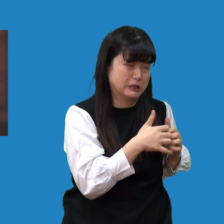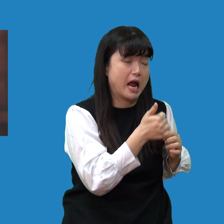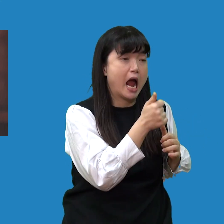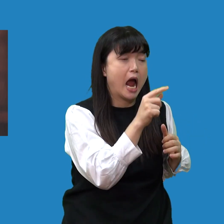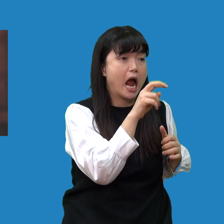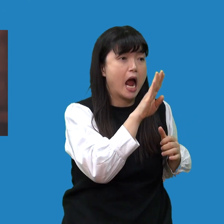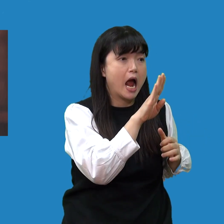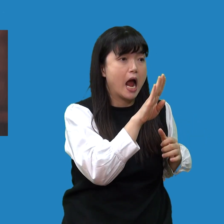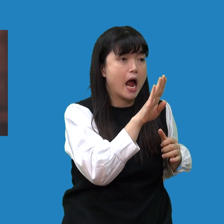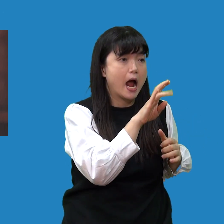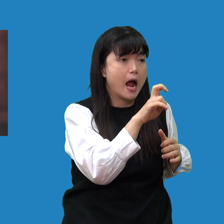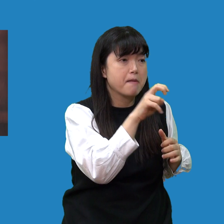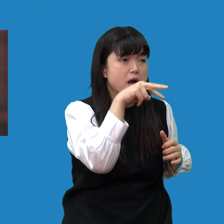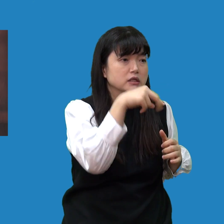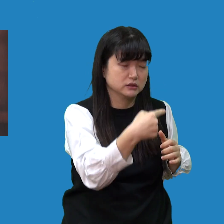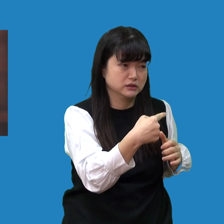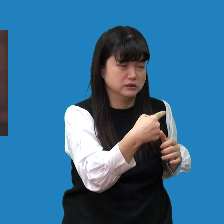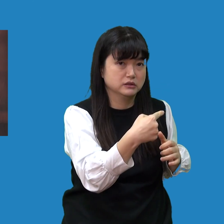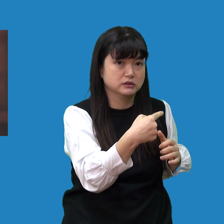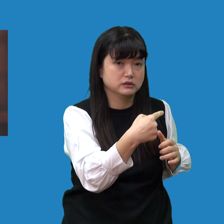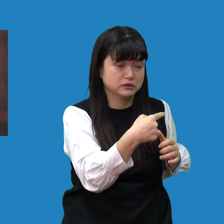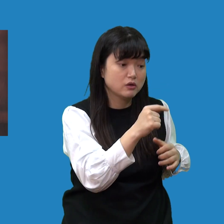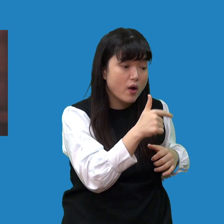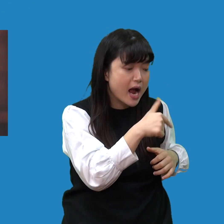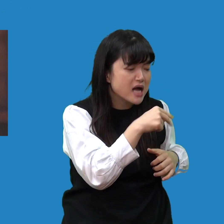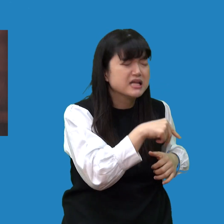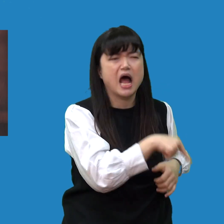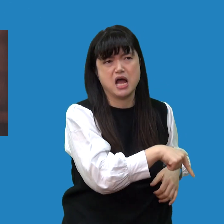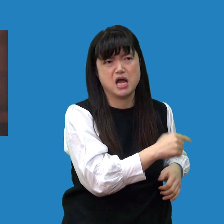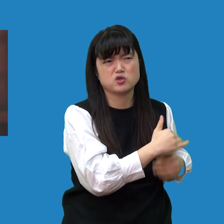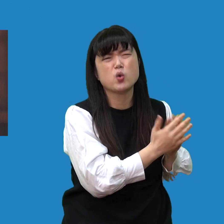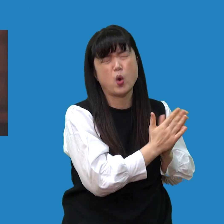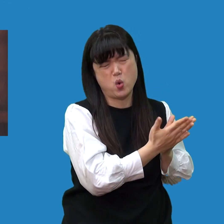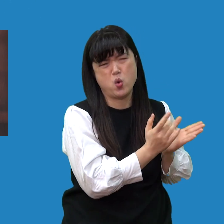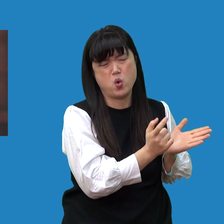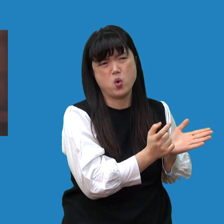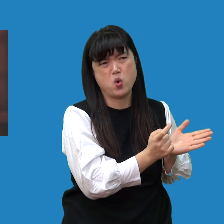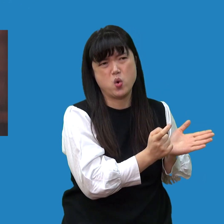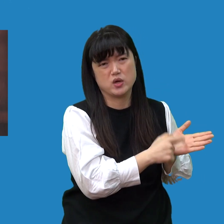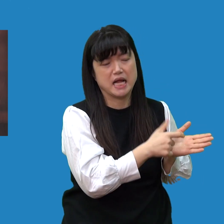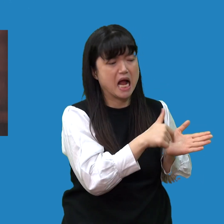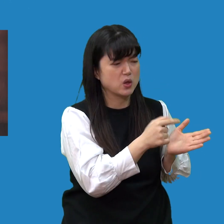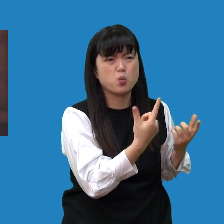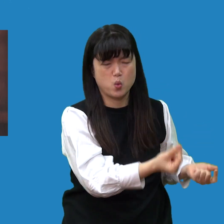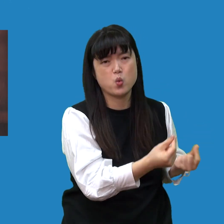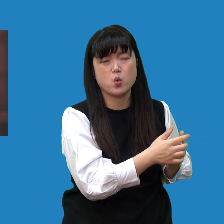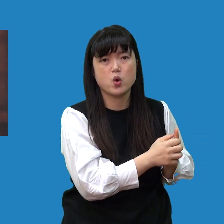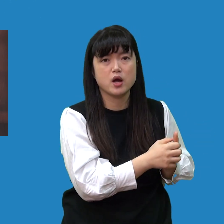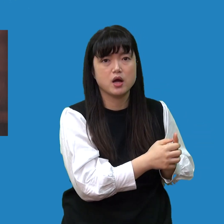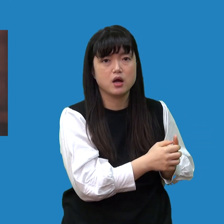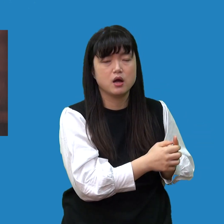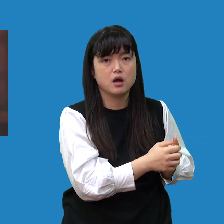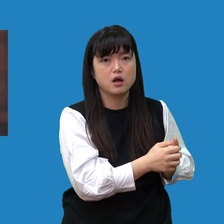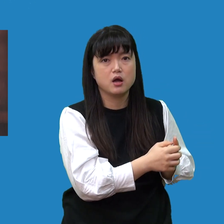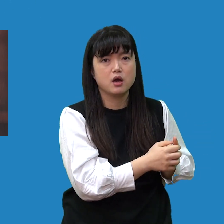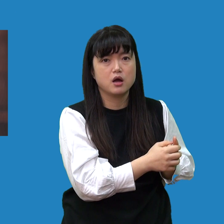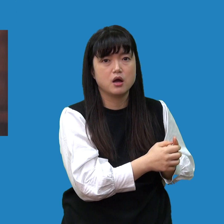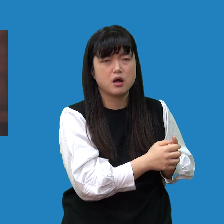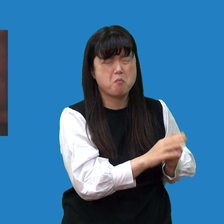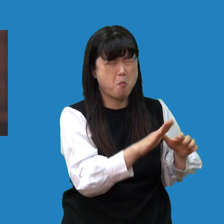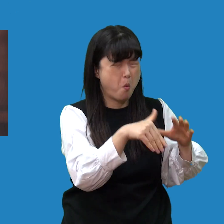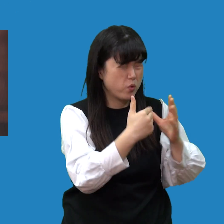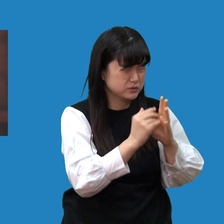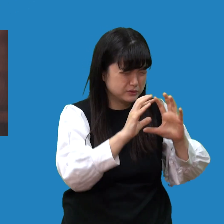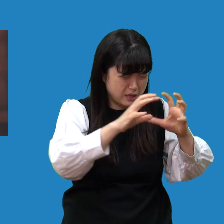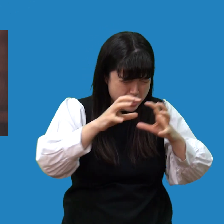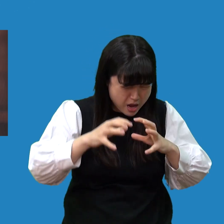하마스 이스라엘 전쟁, 가사가 바로 성경에 나오는 그 가사예요. 유프라디스 서쪽의 모든